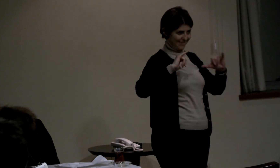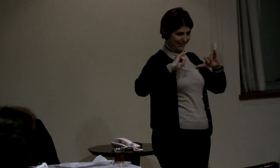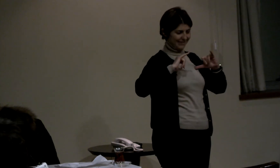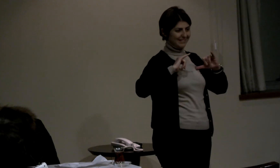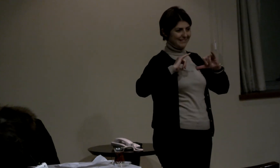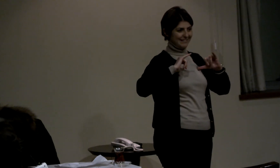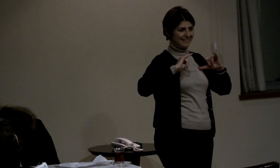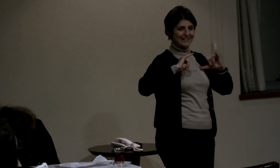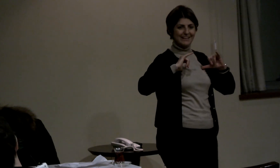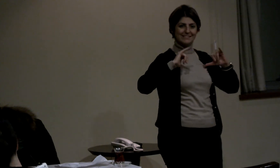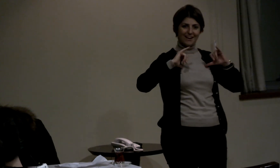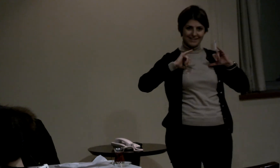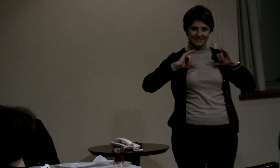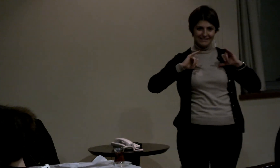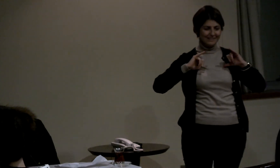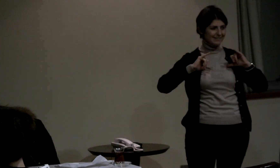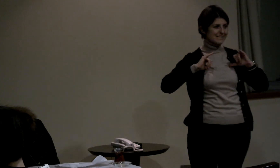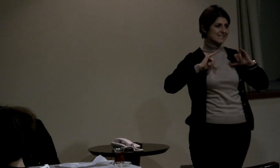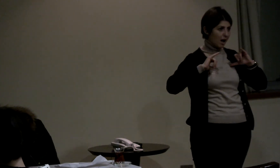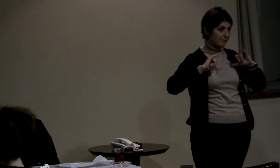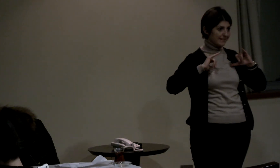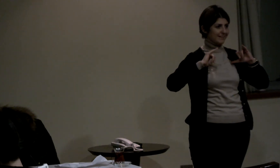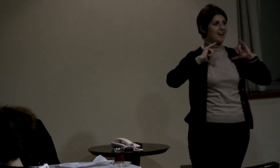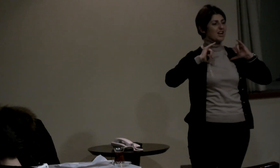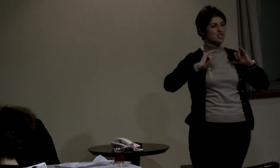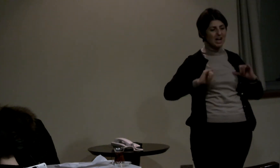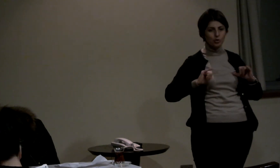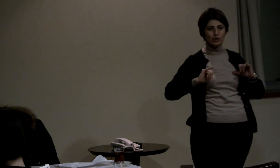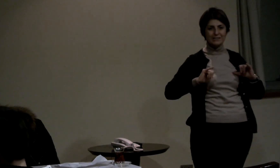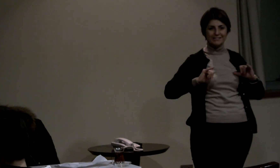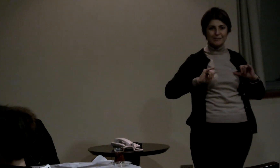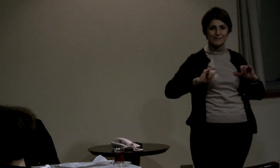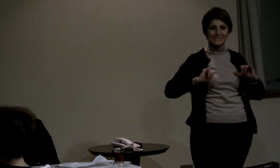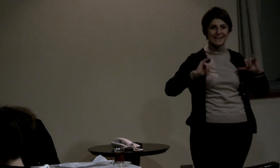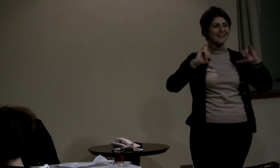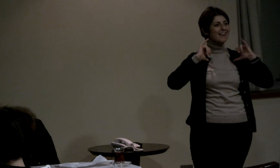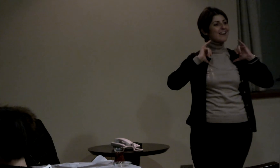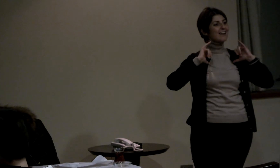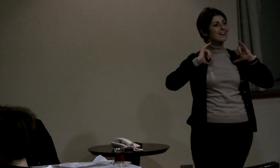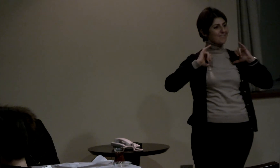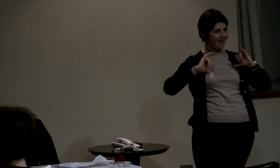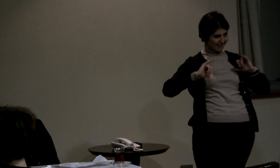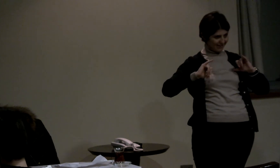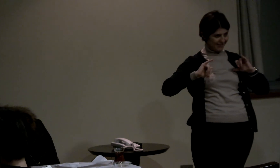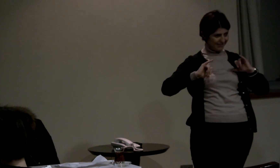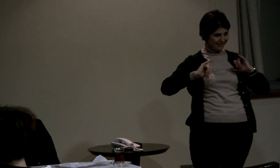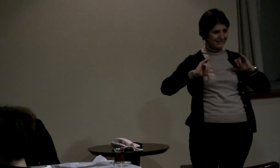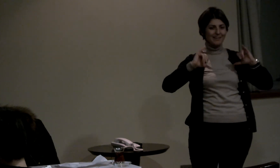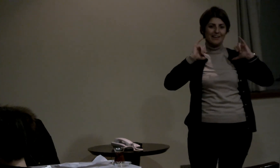Evet. Tatil. Sabitti. Aşağı doğru indirdiğinizde rahat.